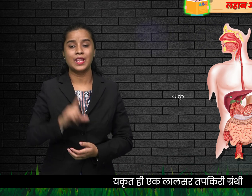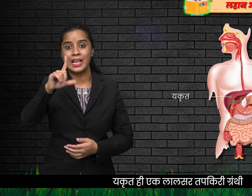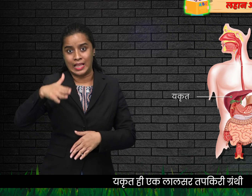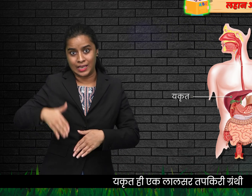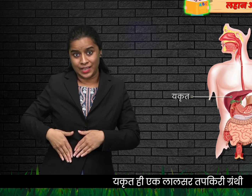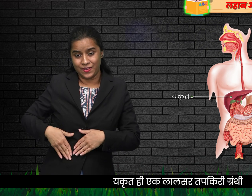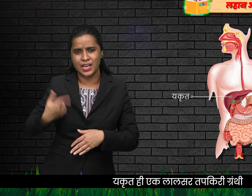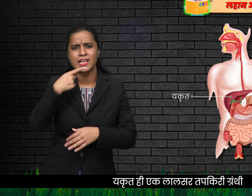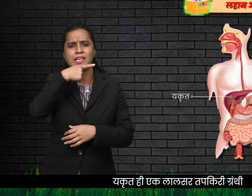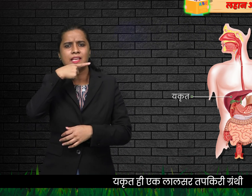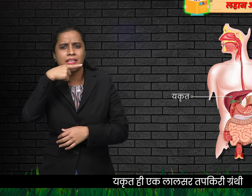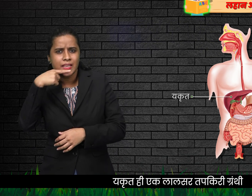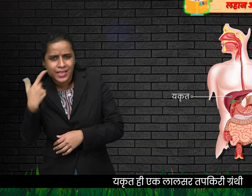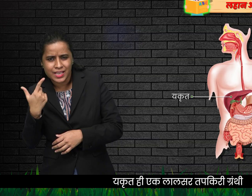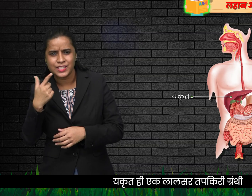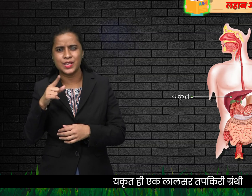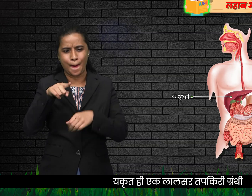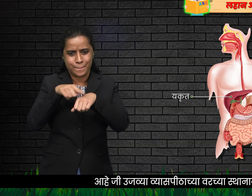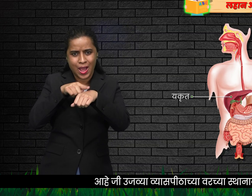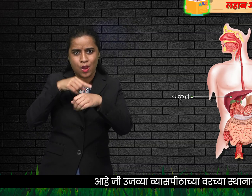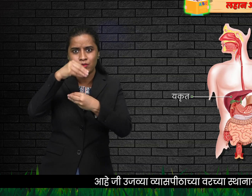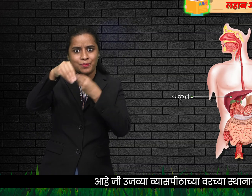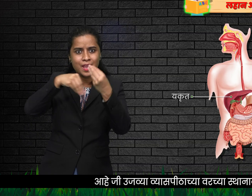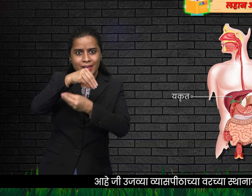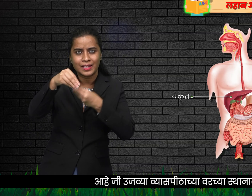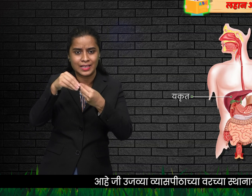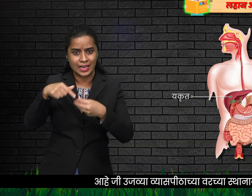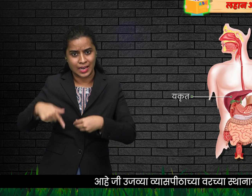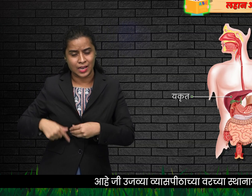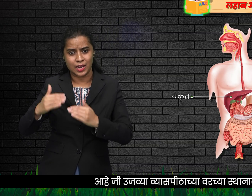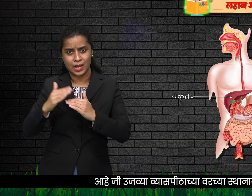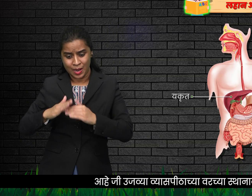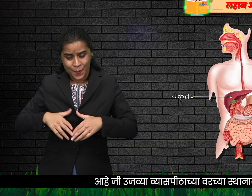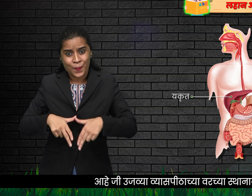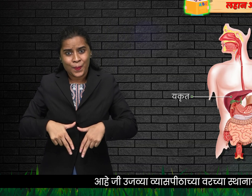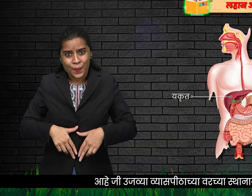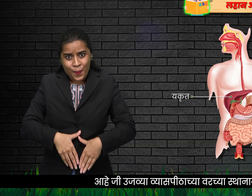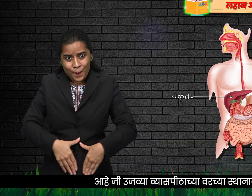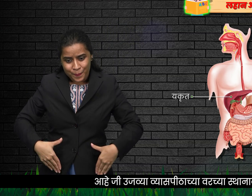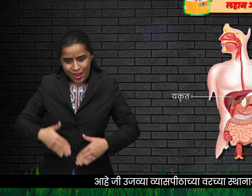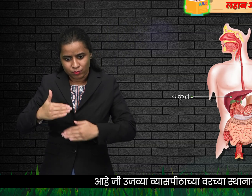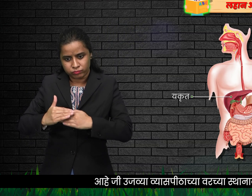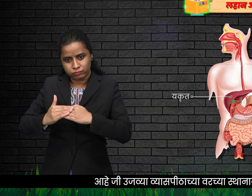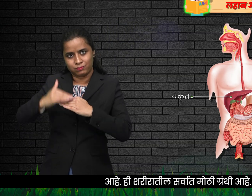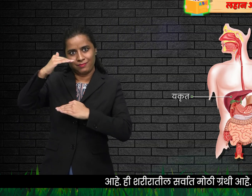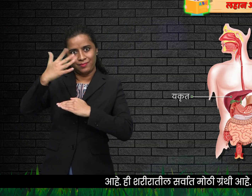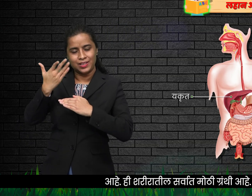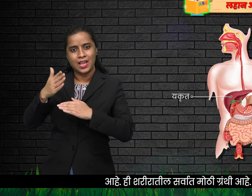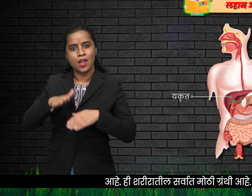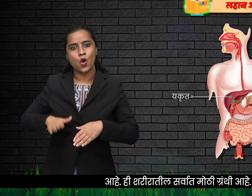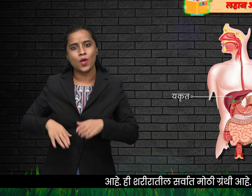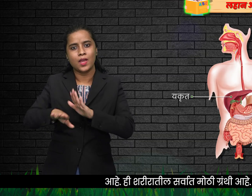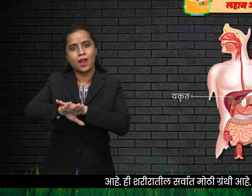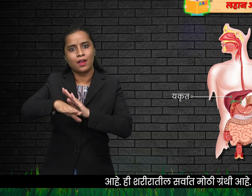यकृत ही एक लालसर तपकिरी ग्रंथी आहे जी उजव्या व्यासपीठाच्या वरच्या स्थानावर